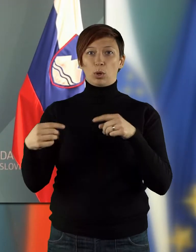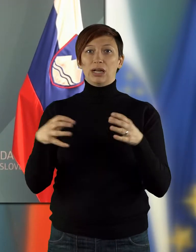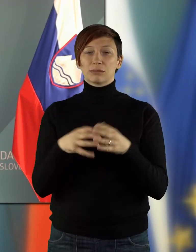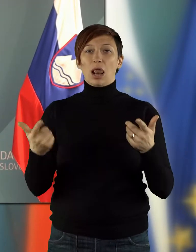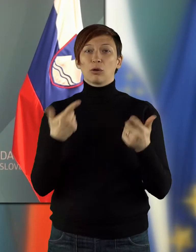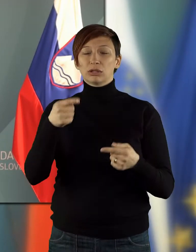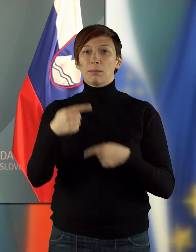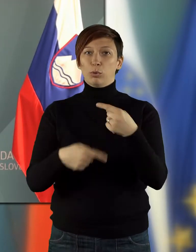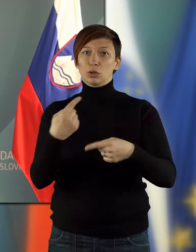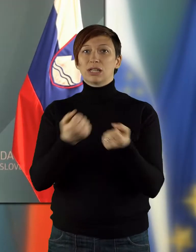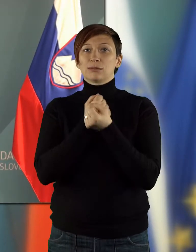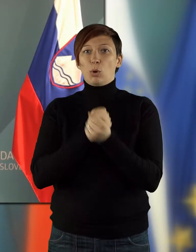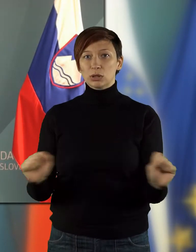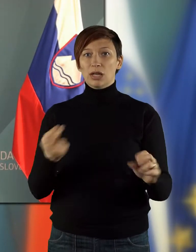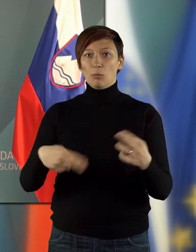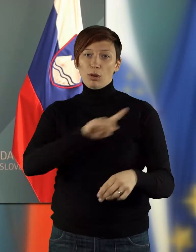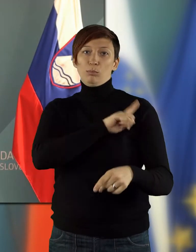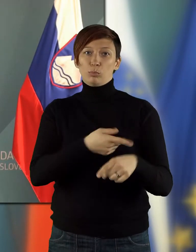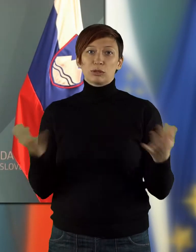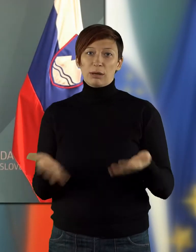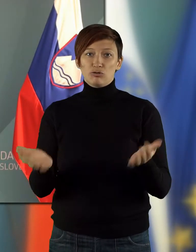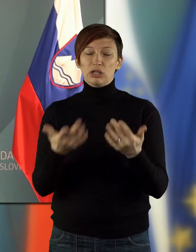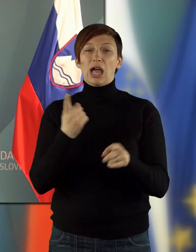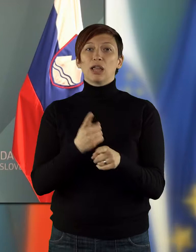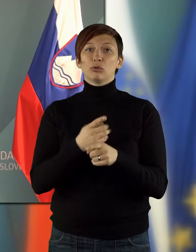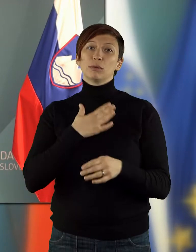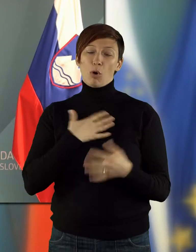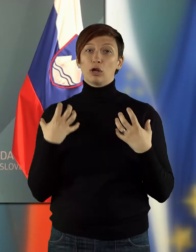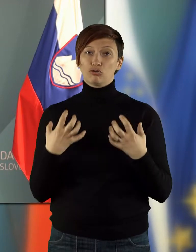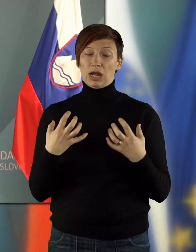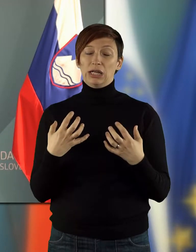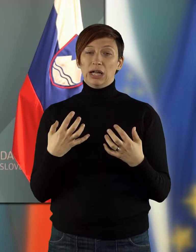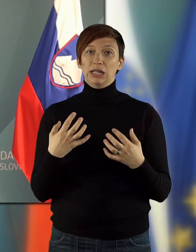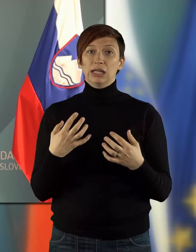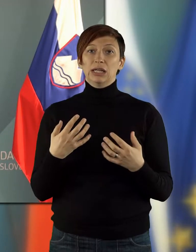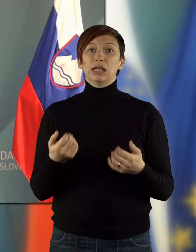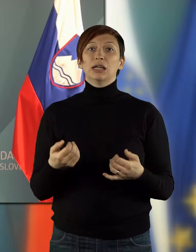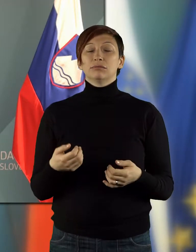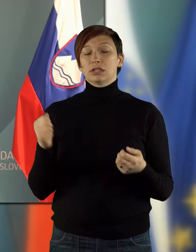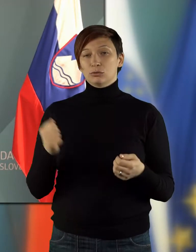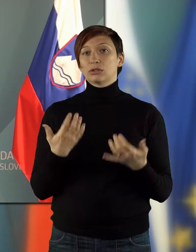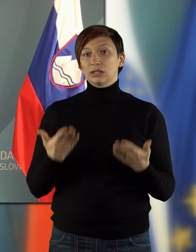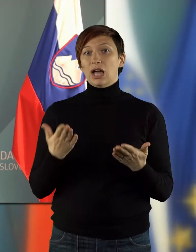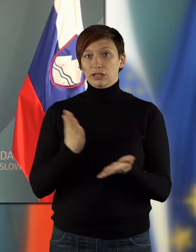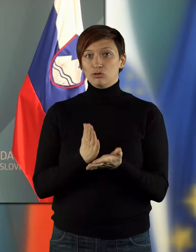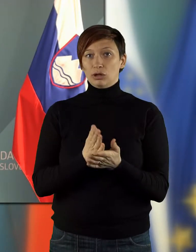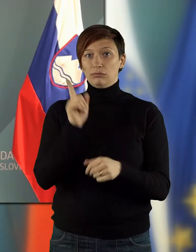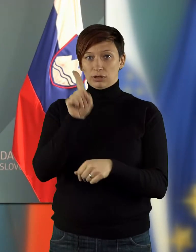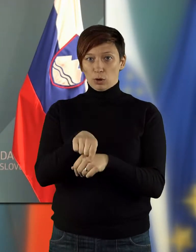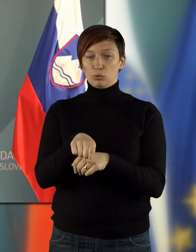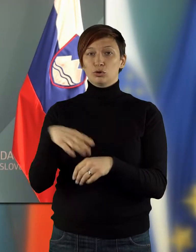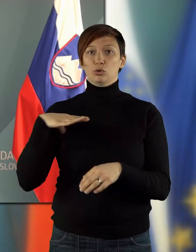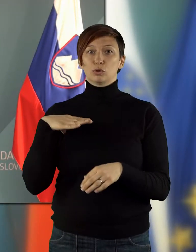vodstvu pogajalske skupine lahko ta proces sprostila, ga intenzivirala in to je tudi moja želja. Zato sem danes že